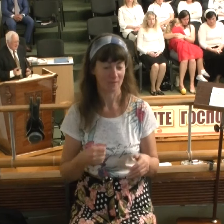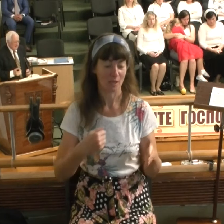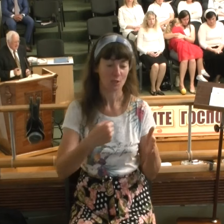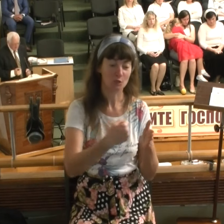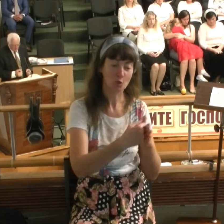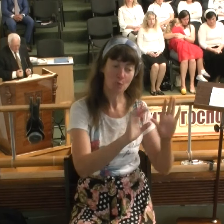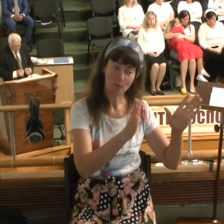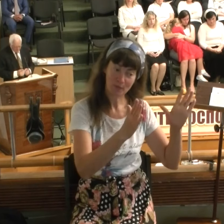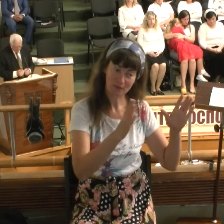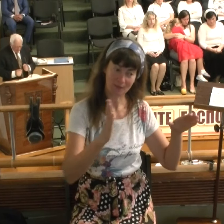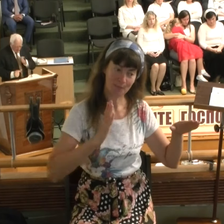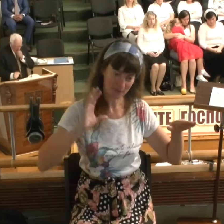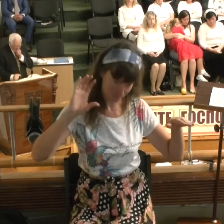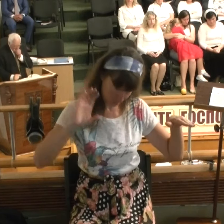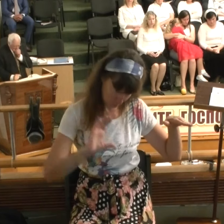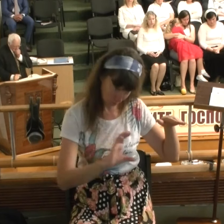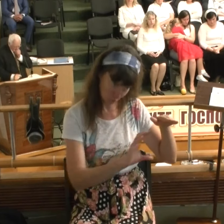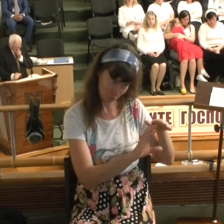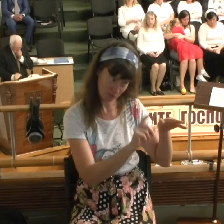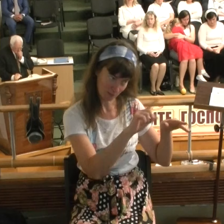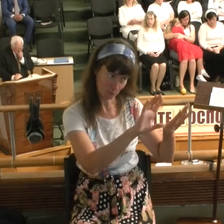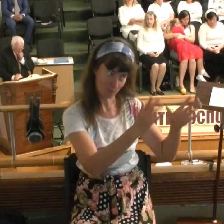предела. Христос был